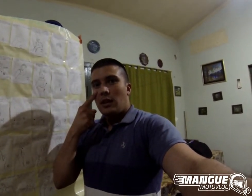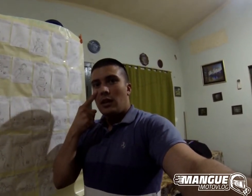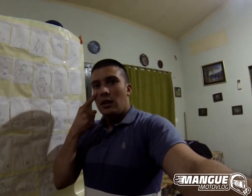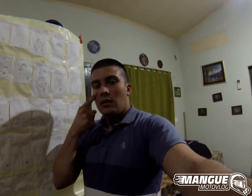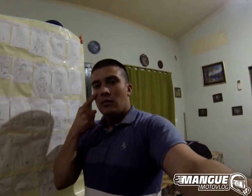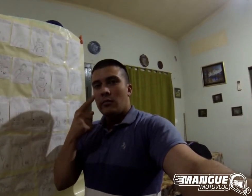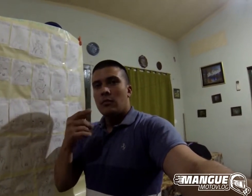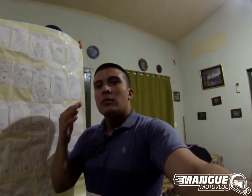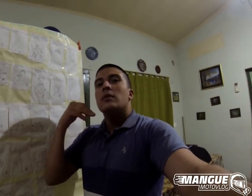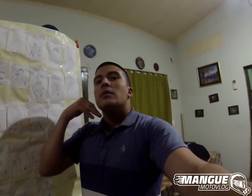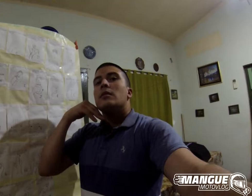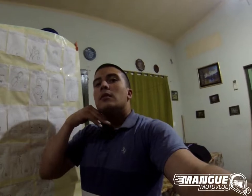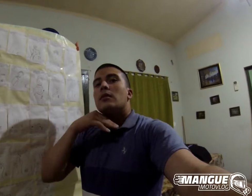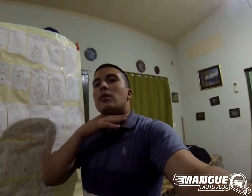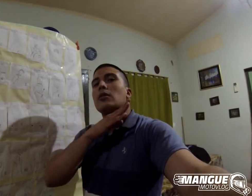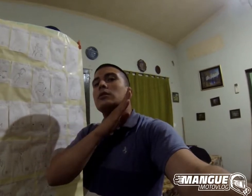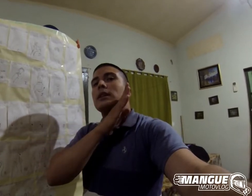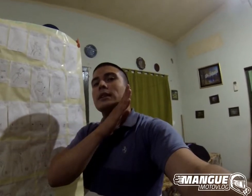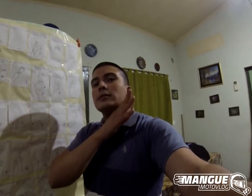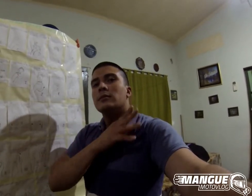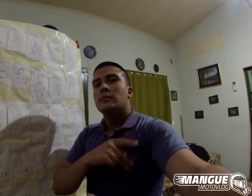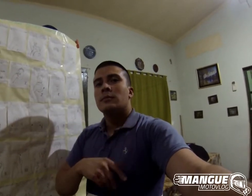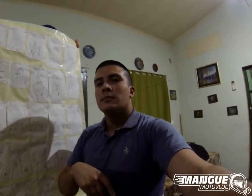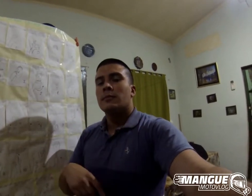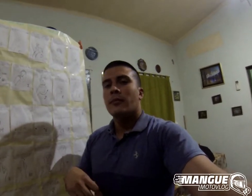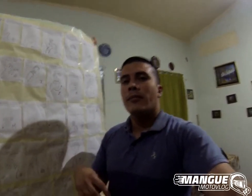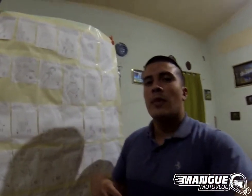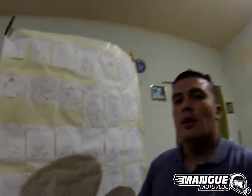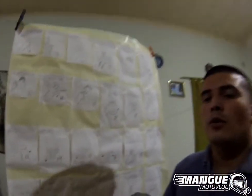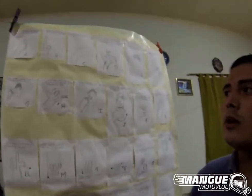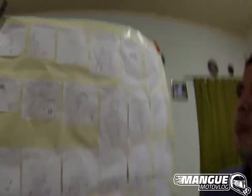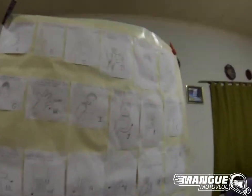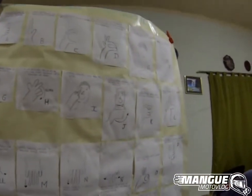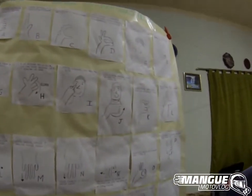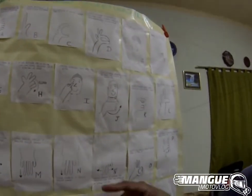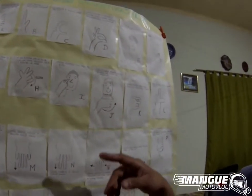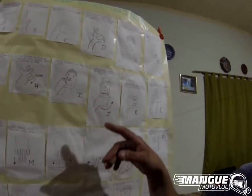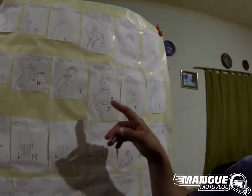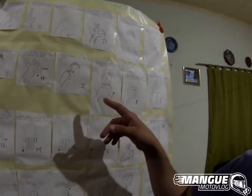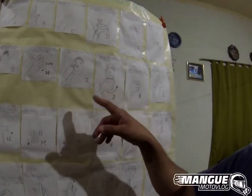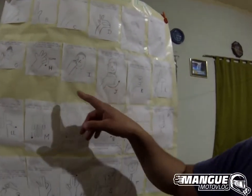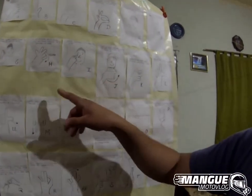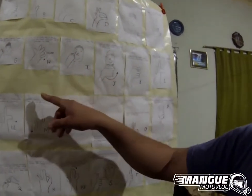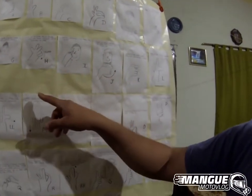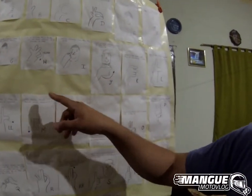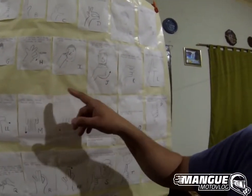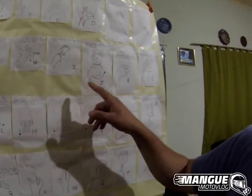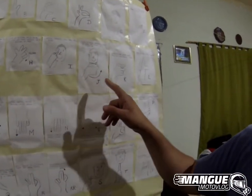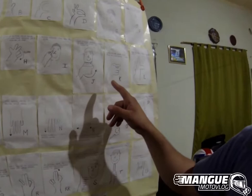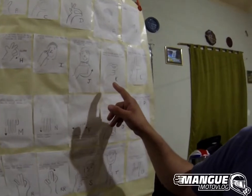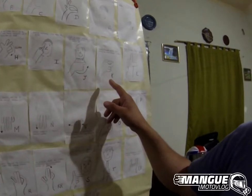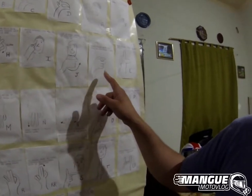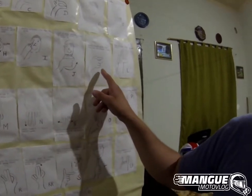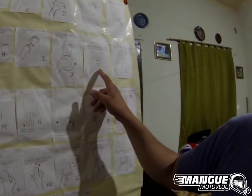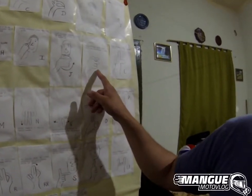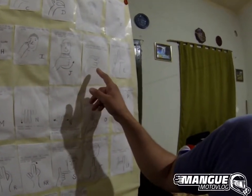I, J. Luego pasaremos a lo que es la letra